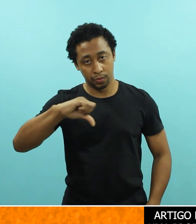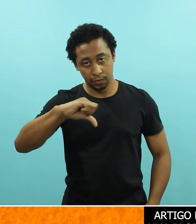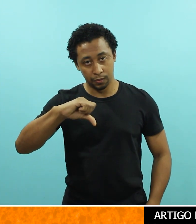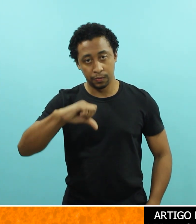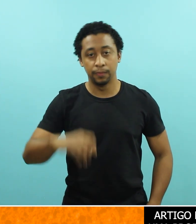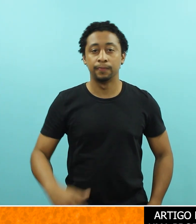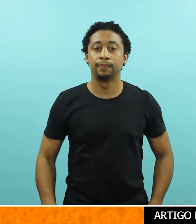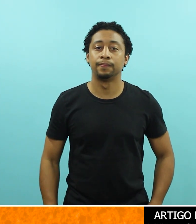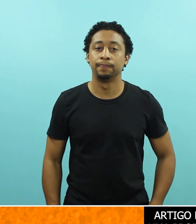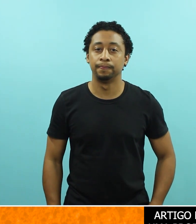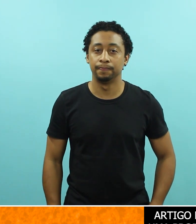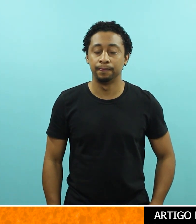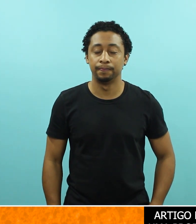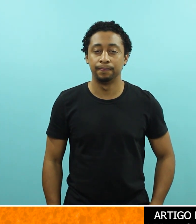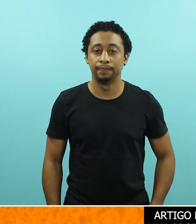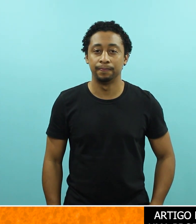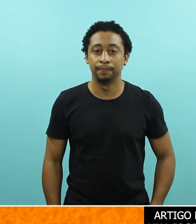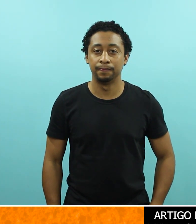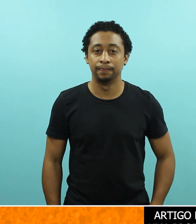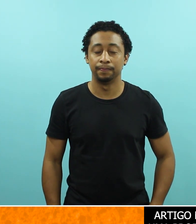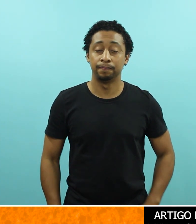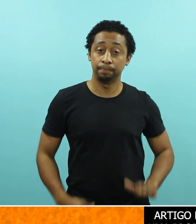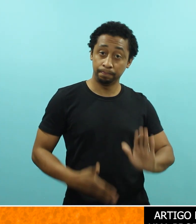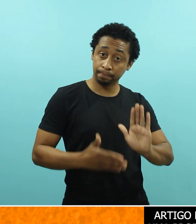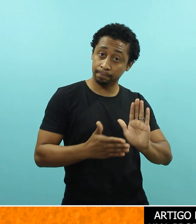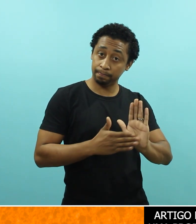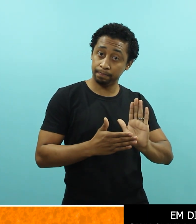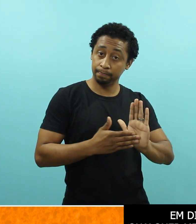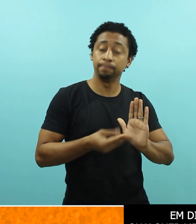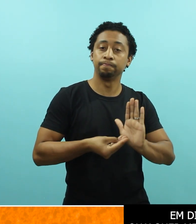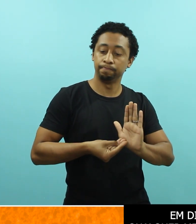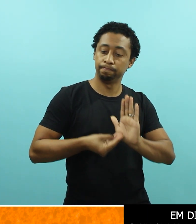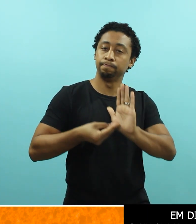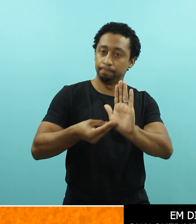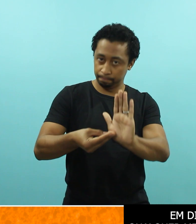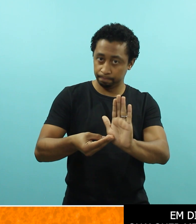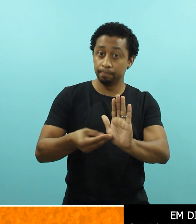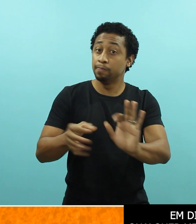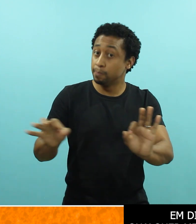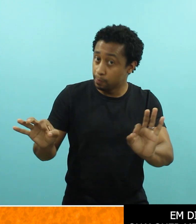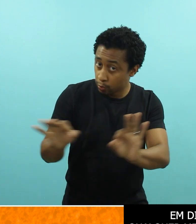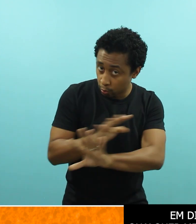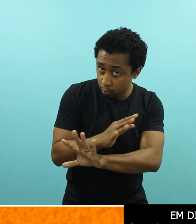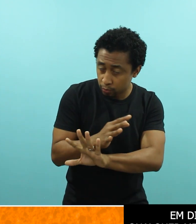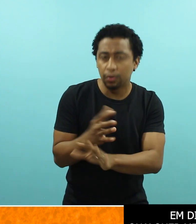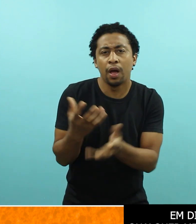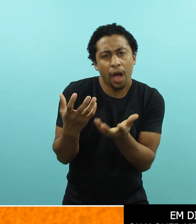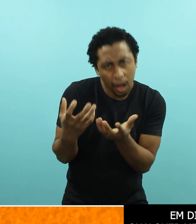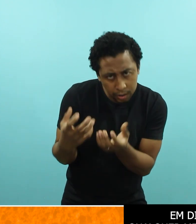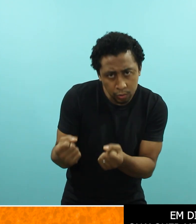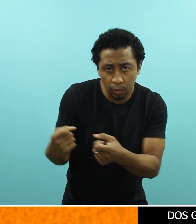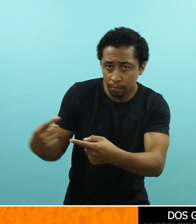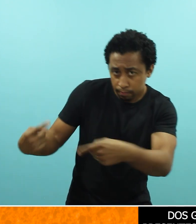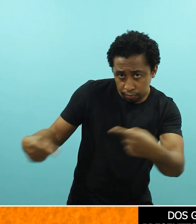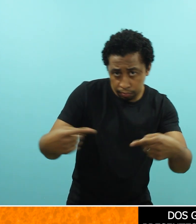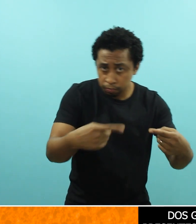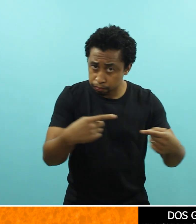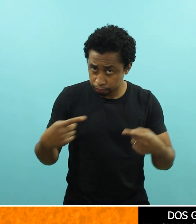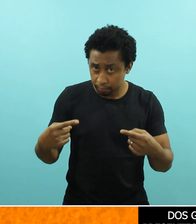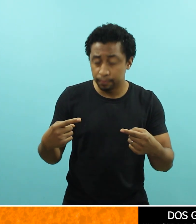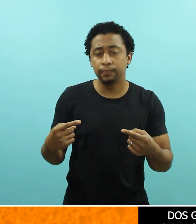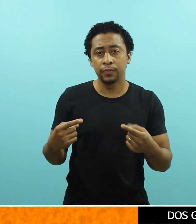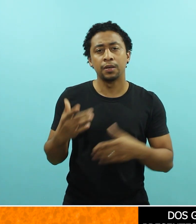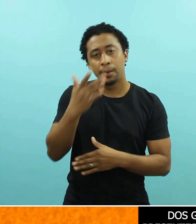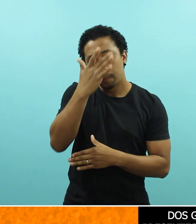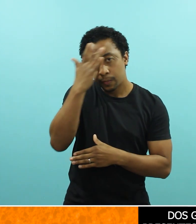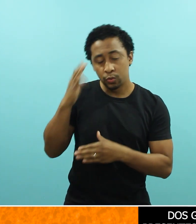Artigo 9º. Feita uma proposta e posta em discussão, qualquer membro ou membra dos